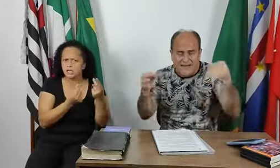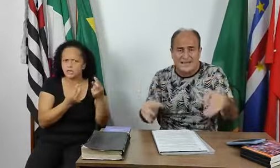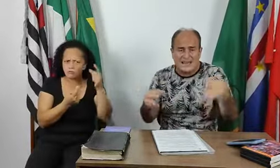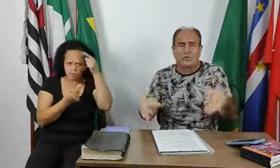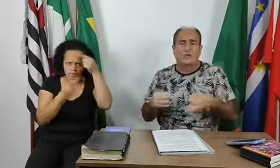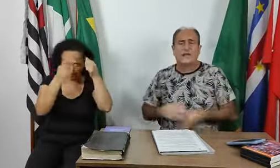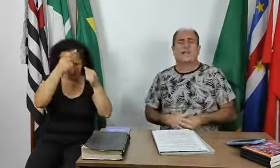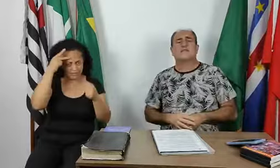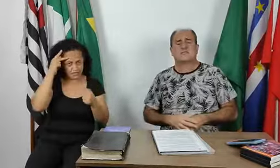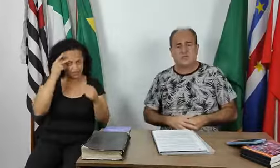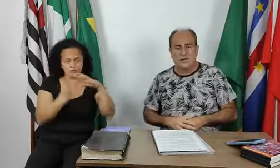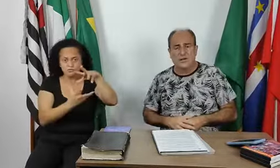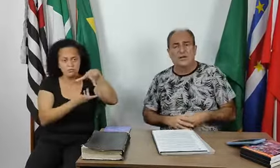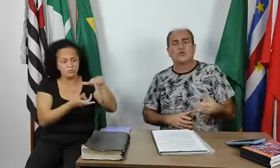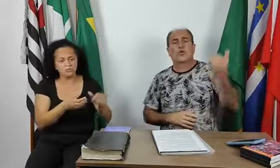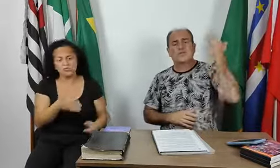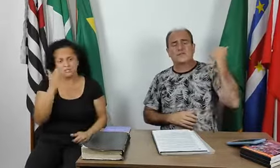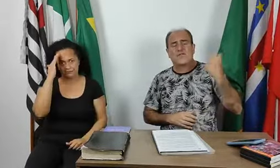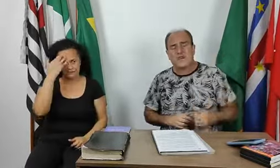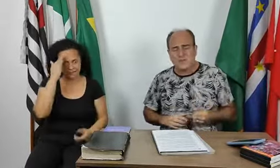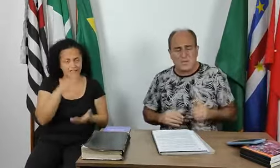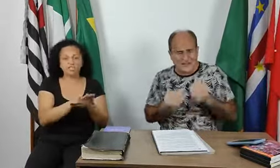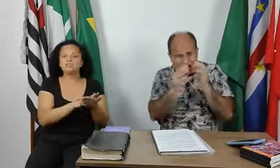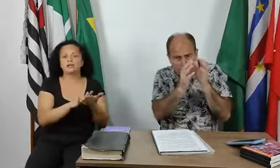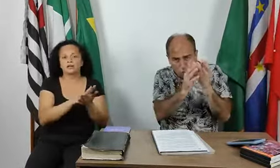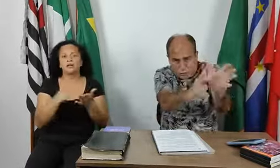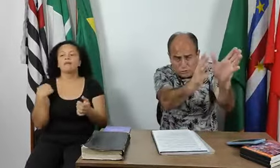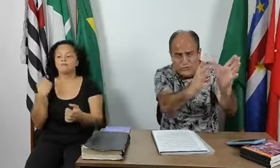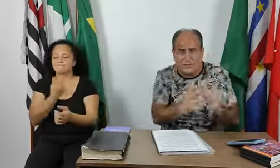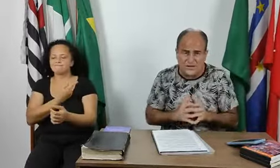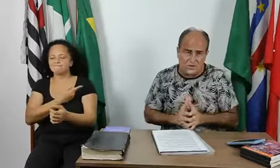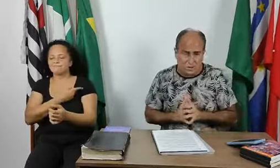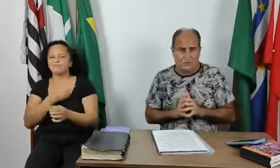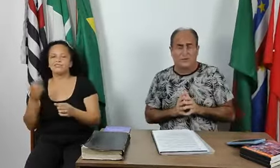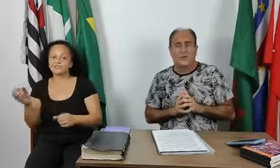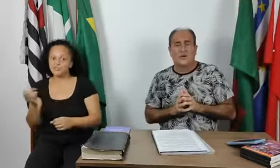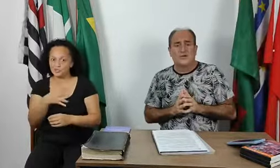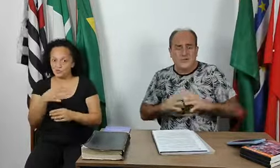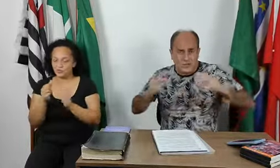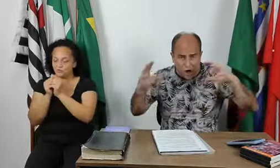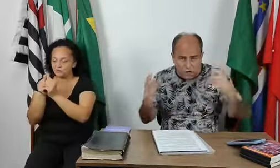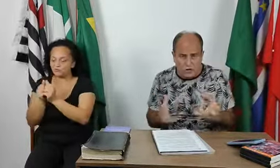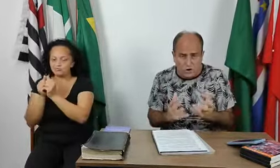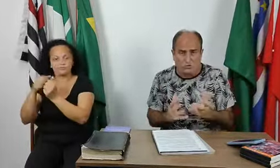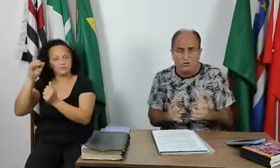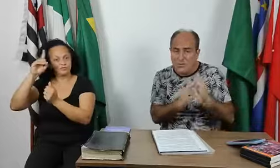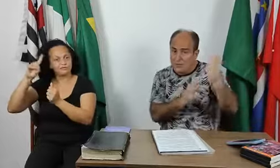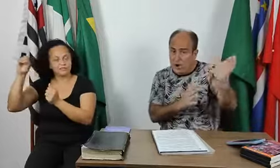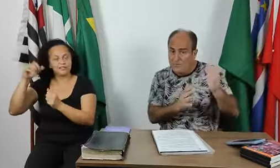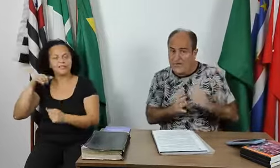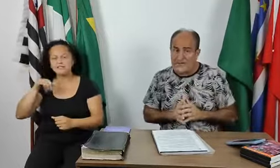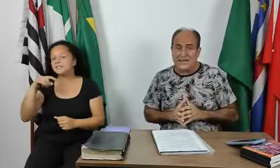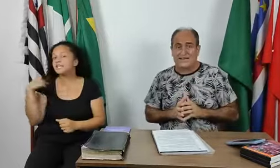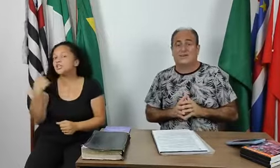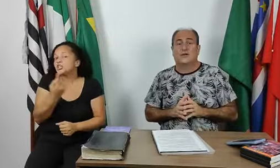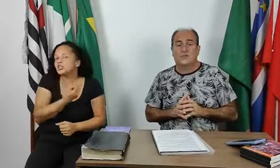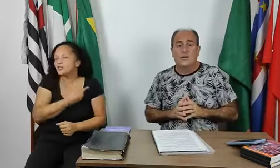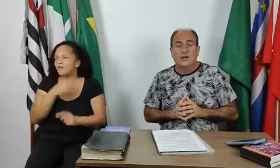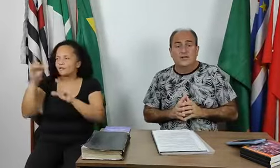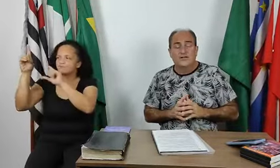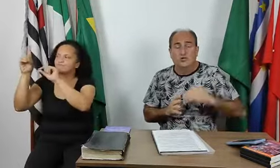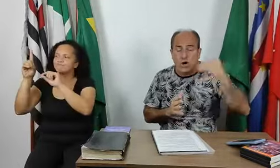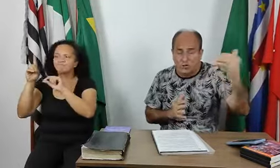nova criatura em Cristo. As coisas velhas passaram, tudo se fez novo. Se nós somos uma nova